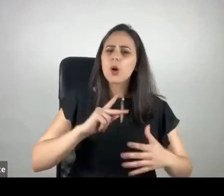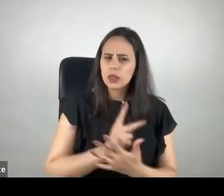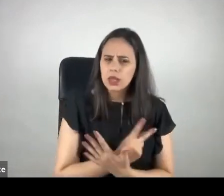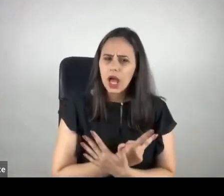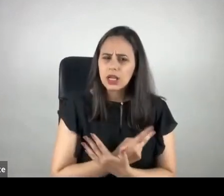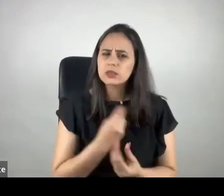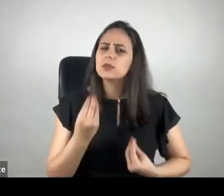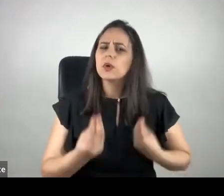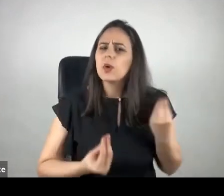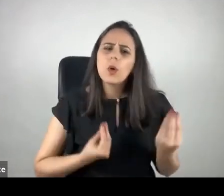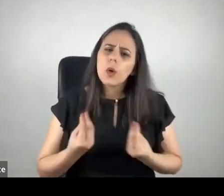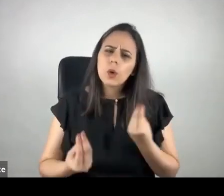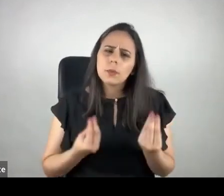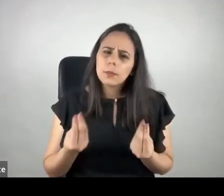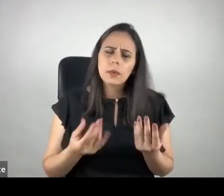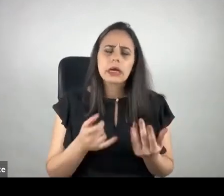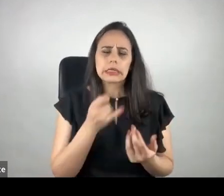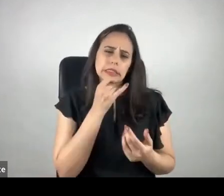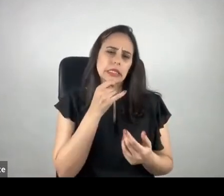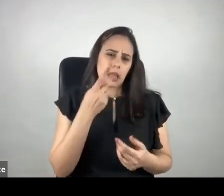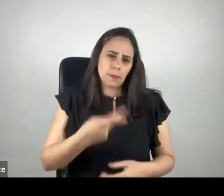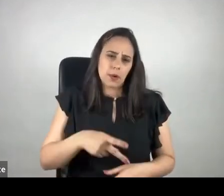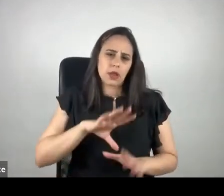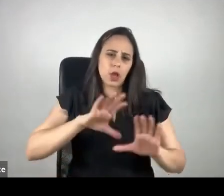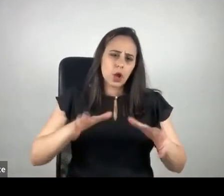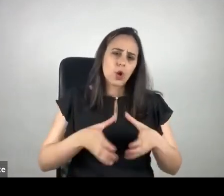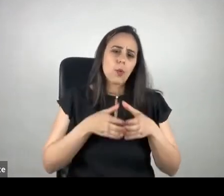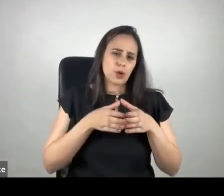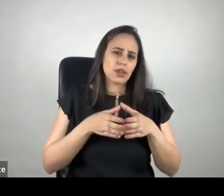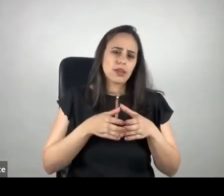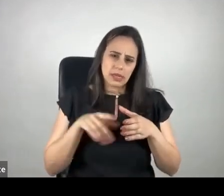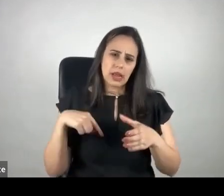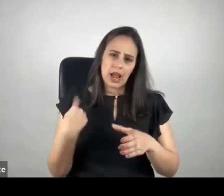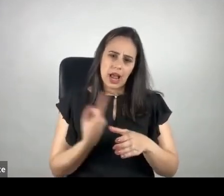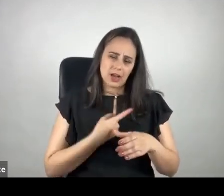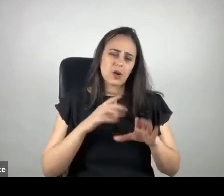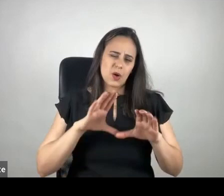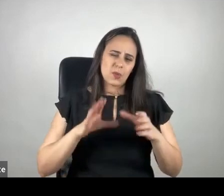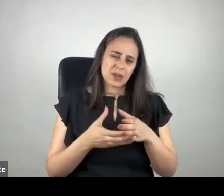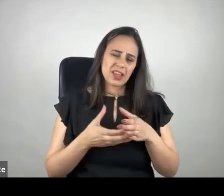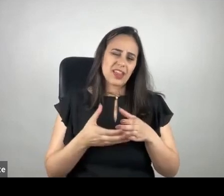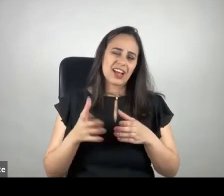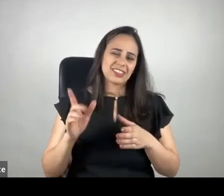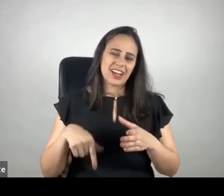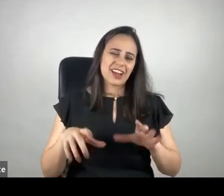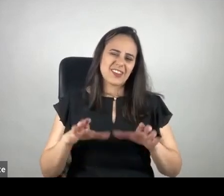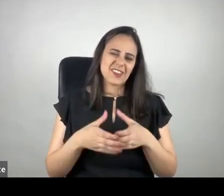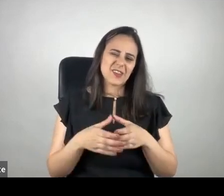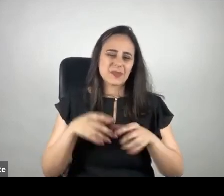e, enfim, como aqui, por exemplo, numa comunidade como a nossa, nos Inovadores Inquietos.